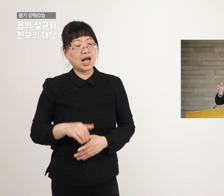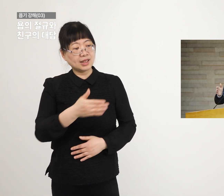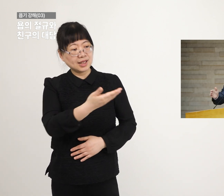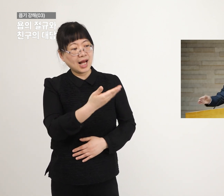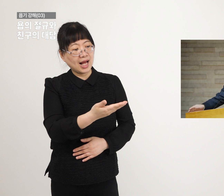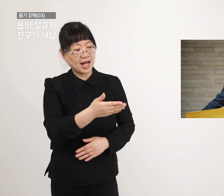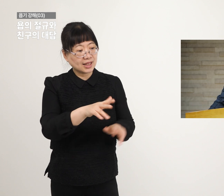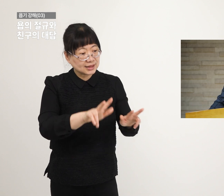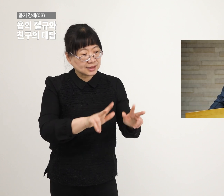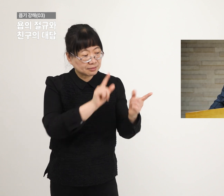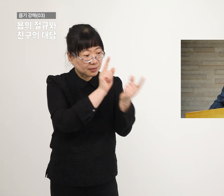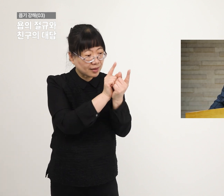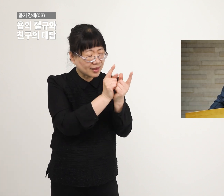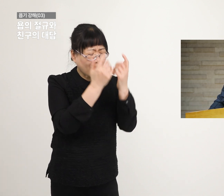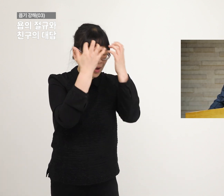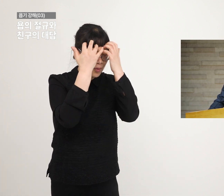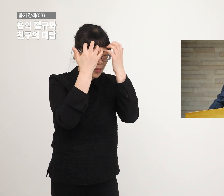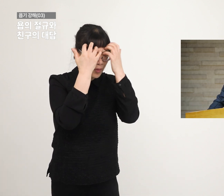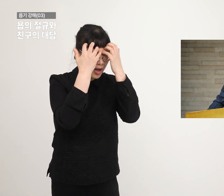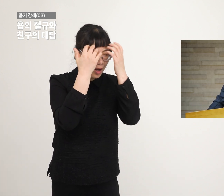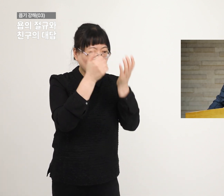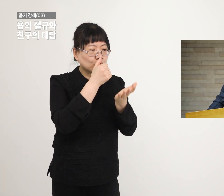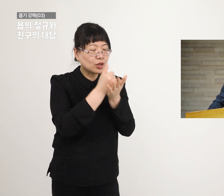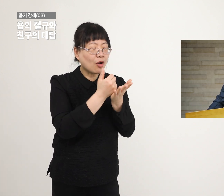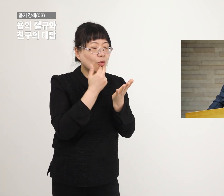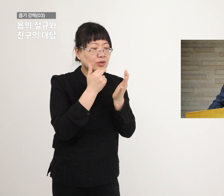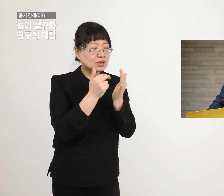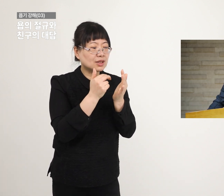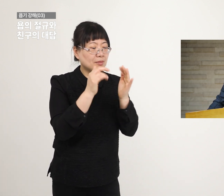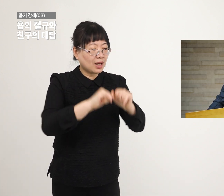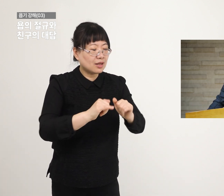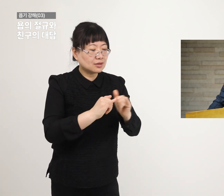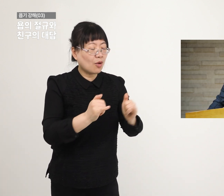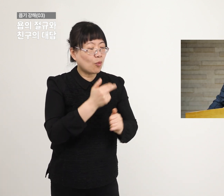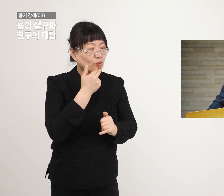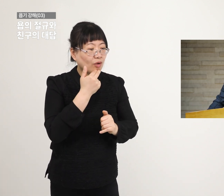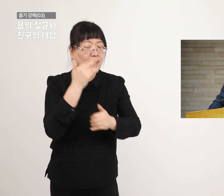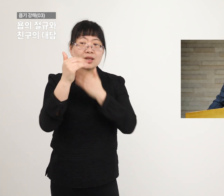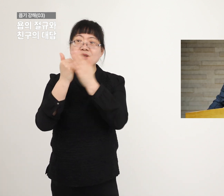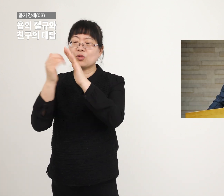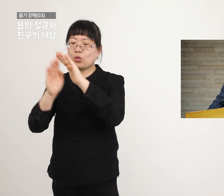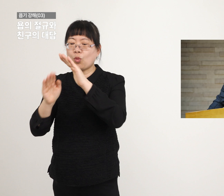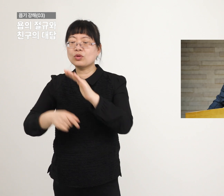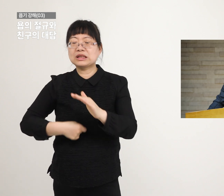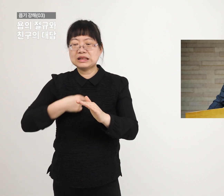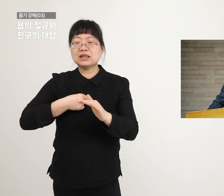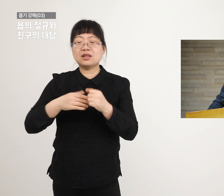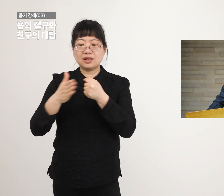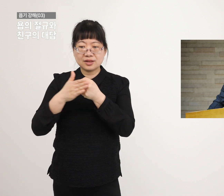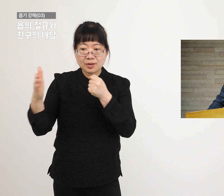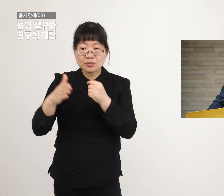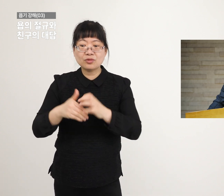이 고통이 죄 없이 망한 사람이 어디 있어? 하나님이 공의로우신 분인데.